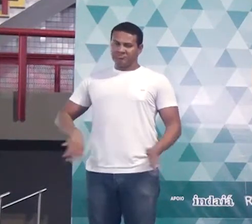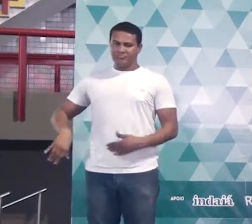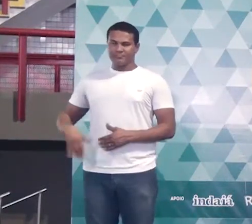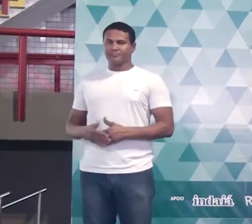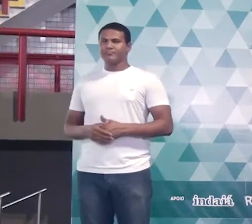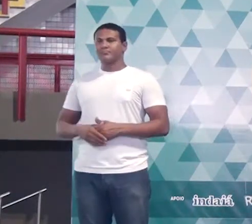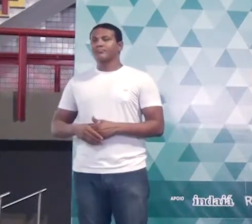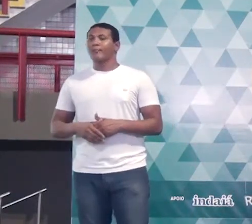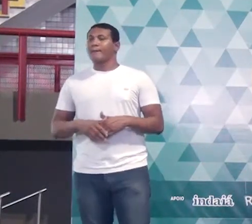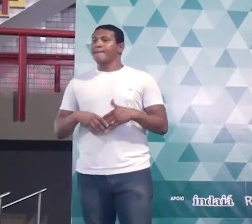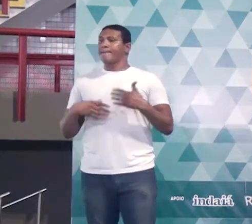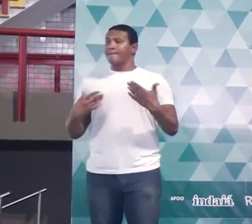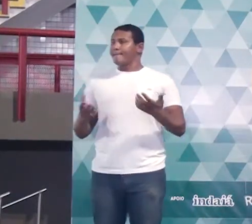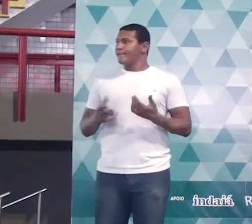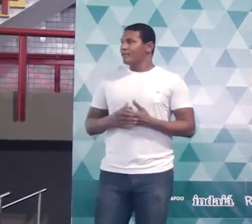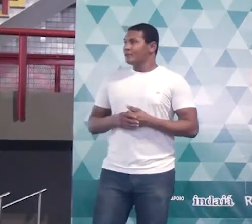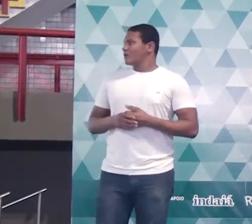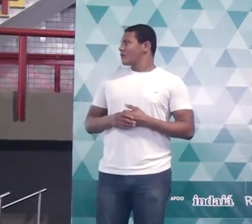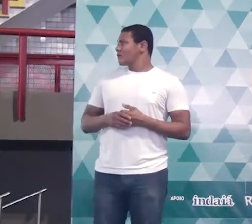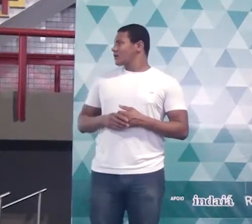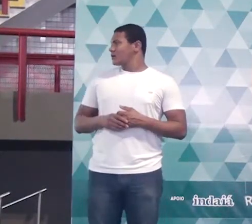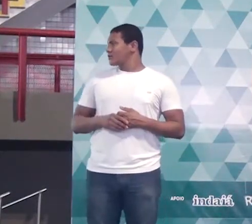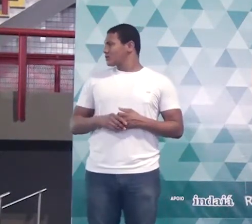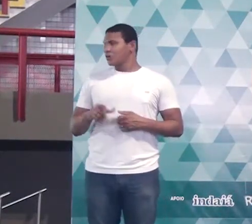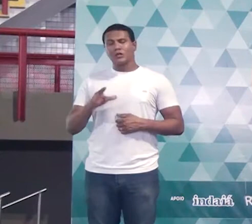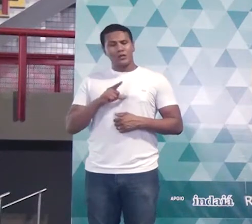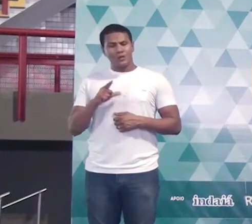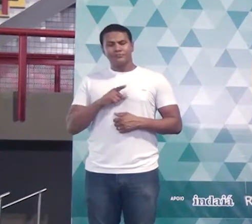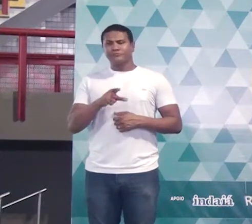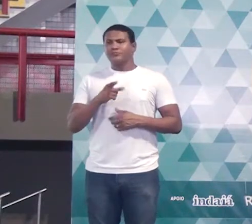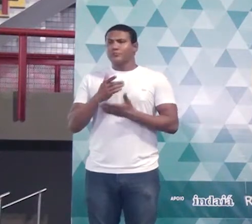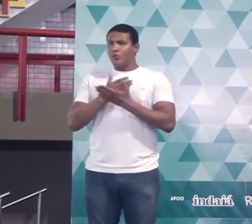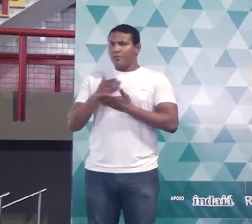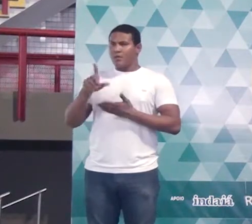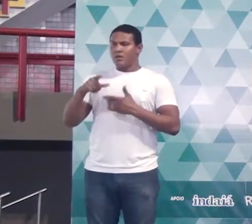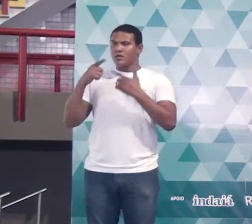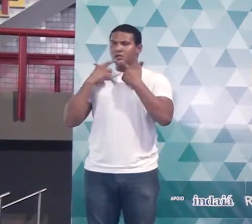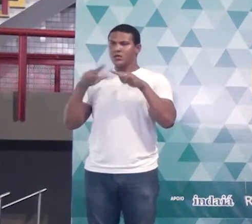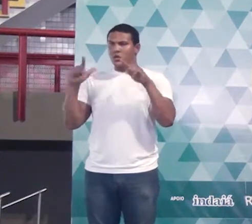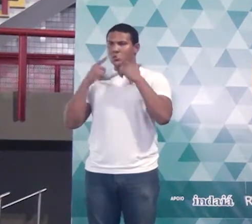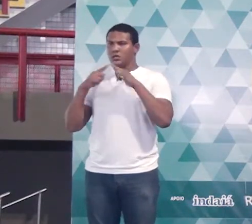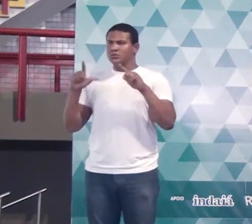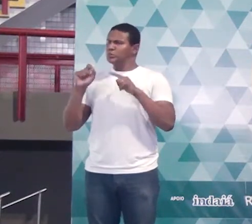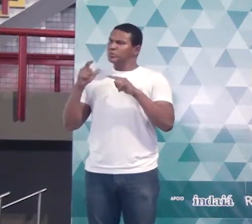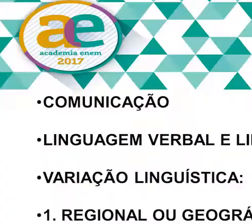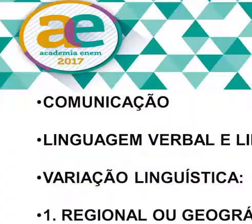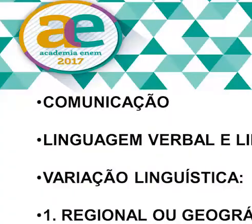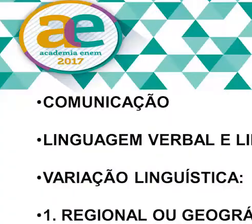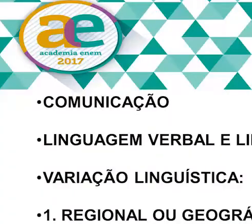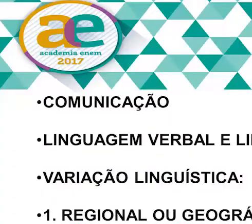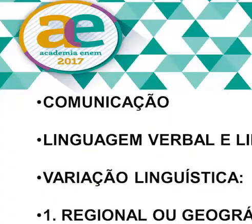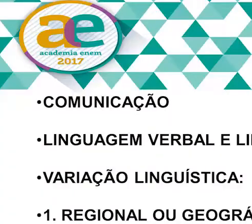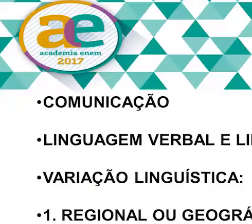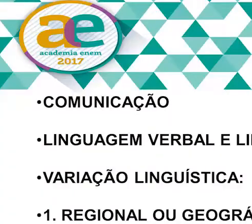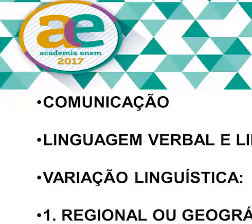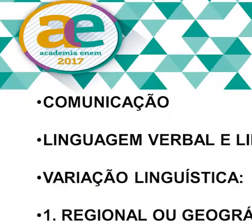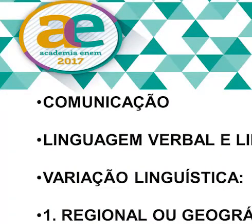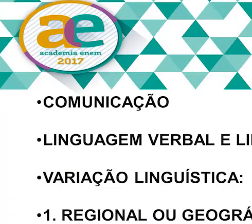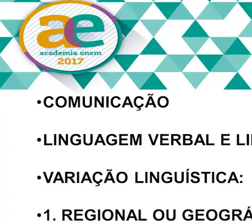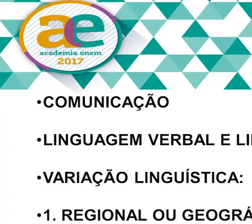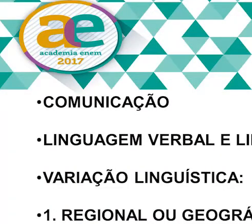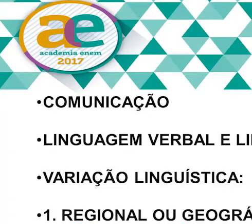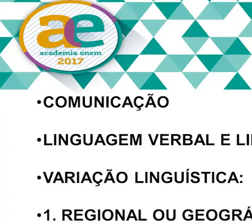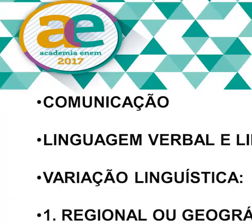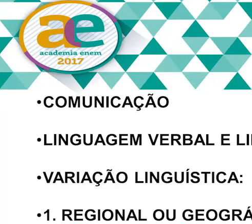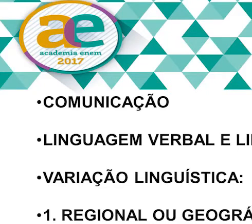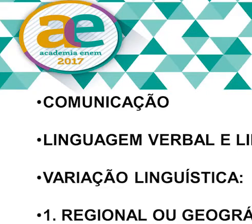ver. Começando com a ideia de comunicação, com a ideia de linguagem. O que é linguagem? Linguagem é tudo aquilo que comunica,